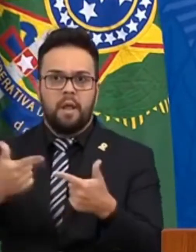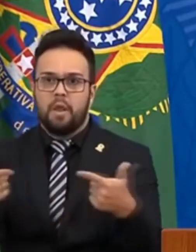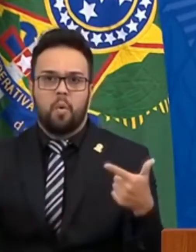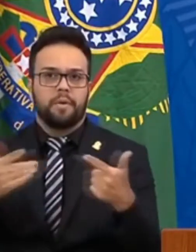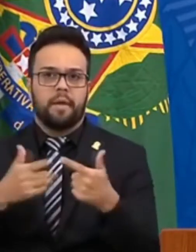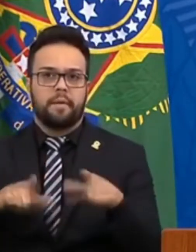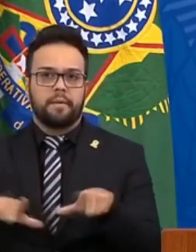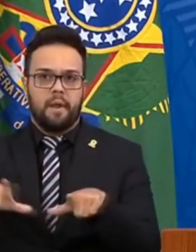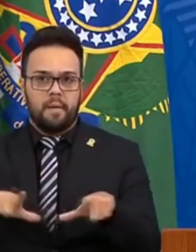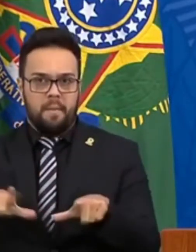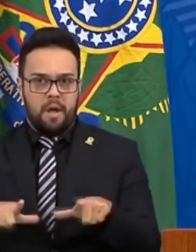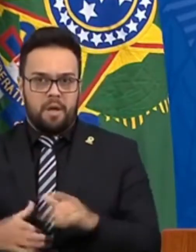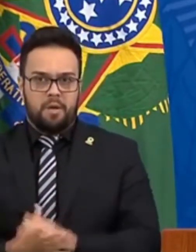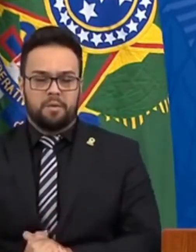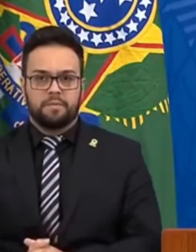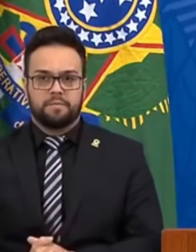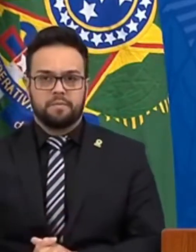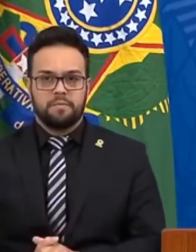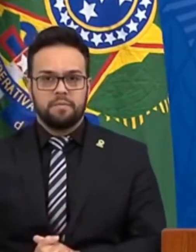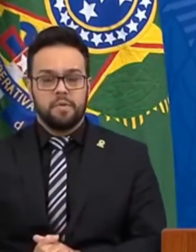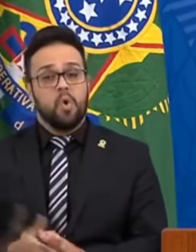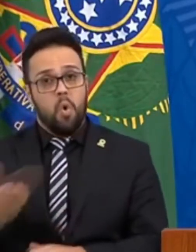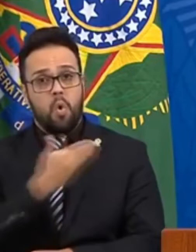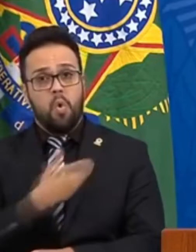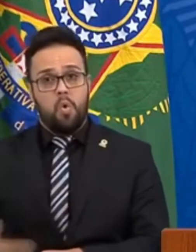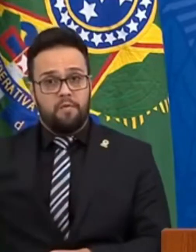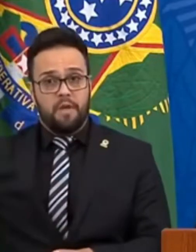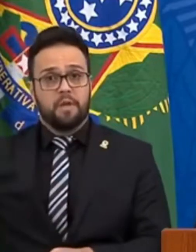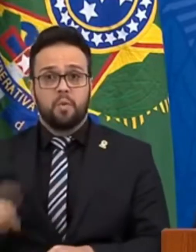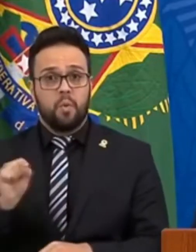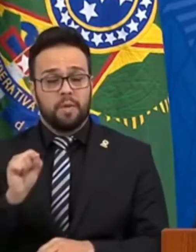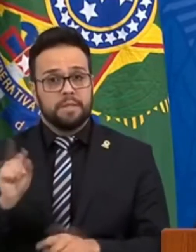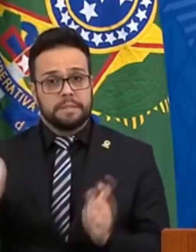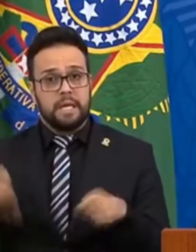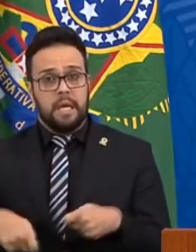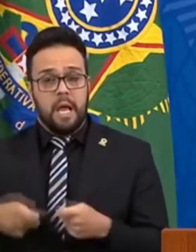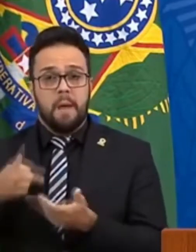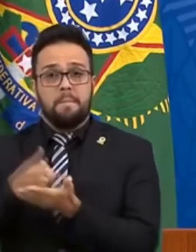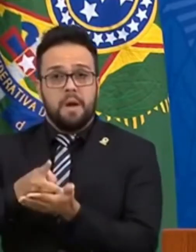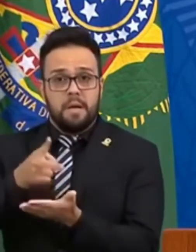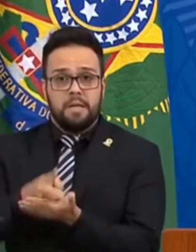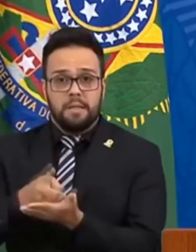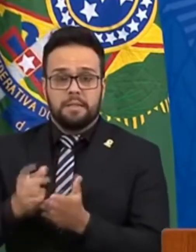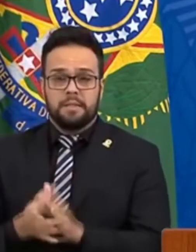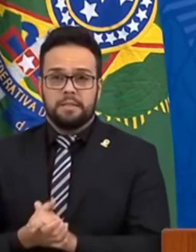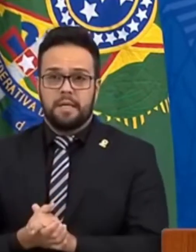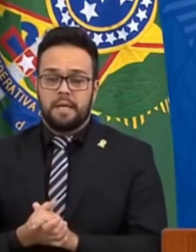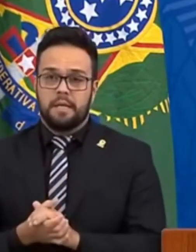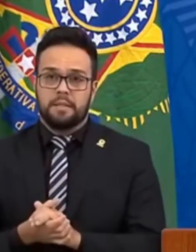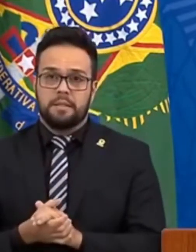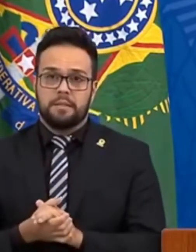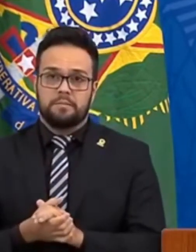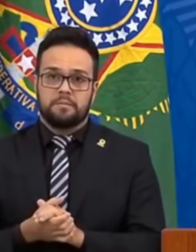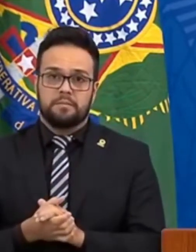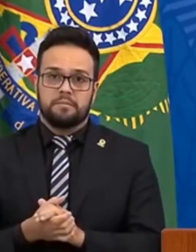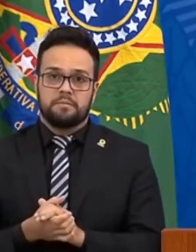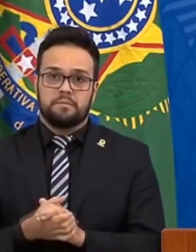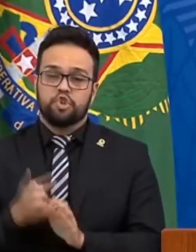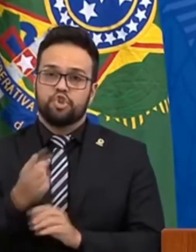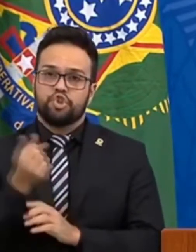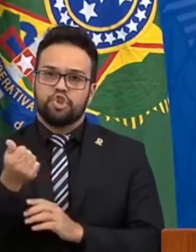emprego oi e o governo não tem como manter com esse auxílio